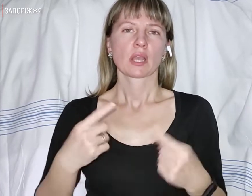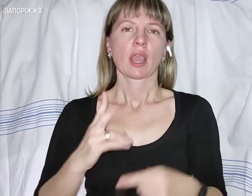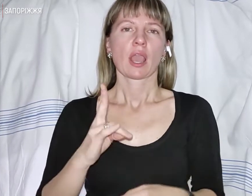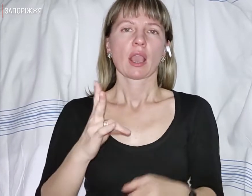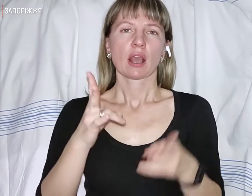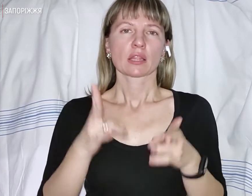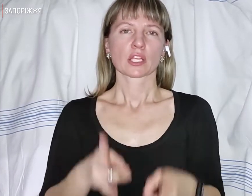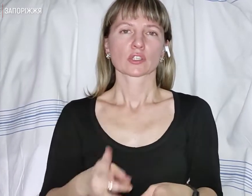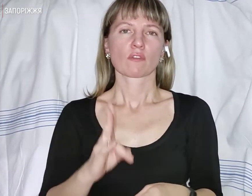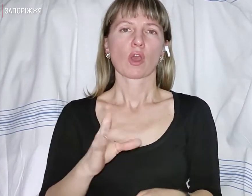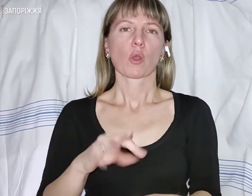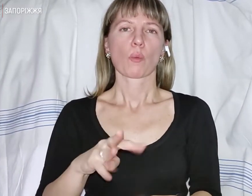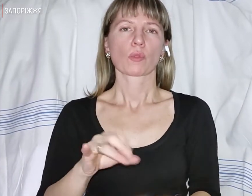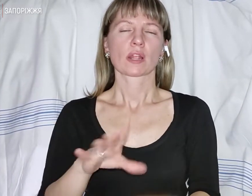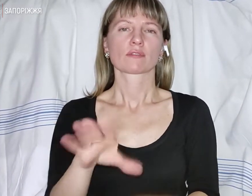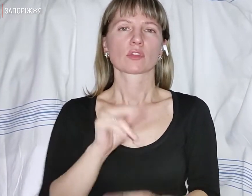Хоть там, хоть на крыле